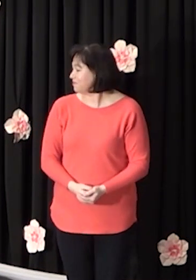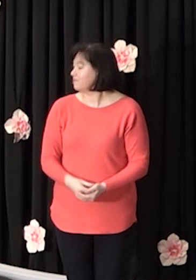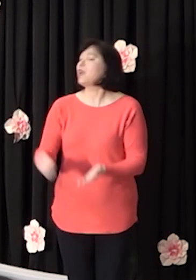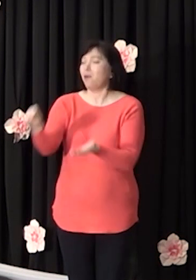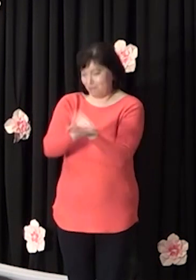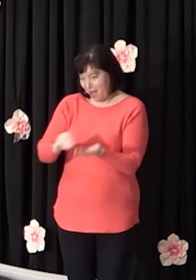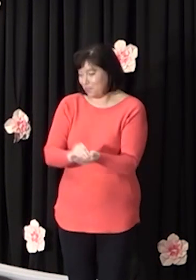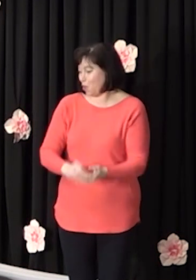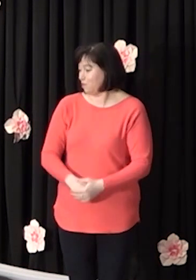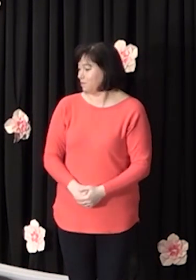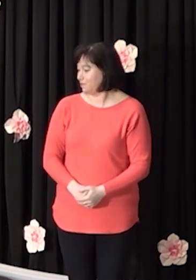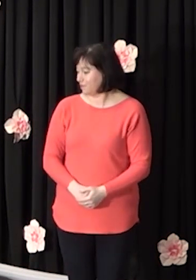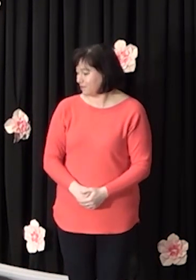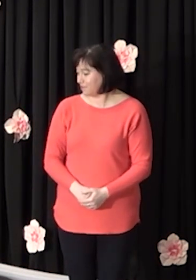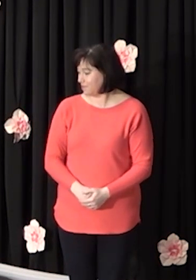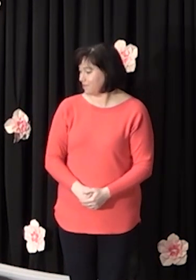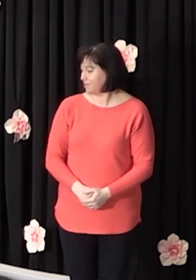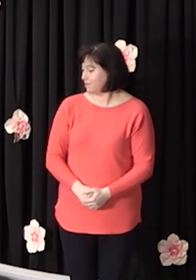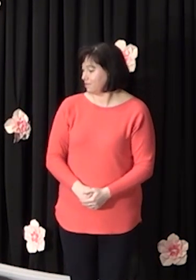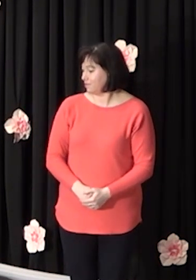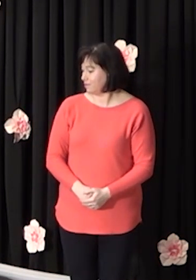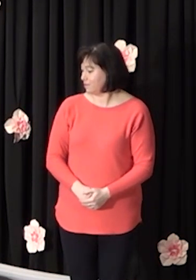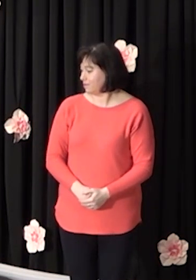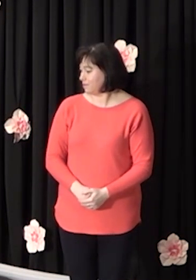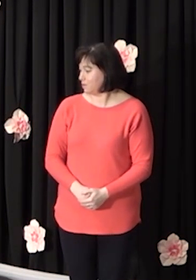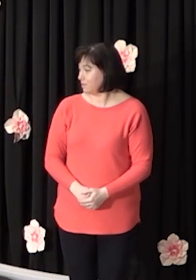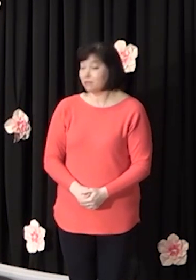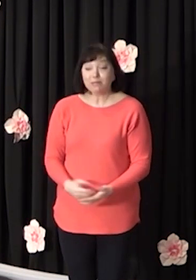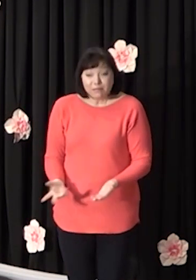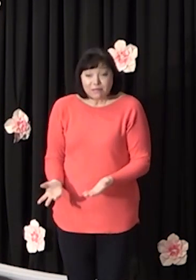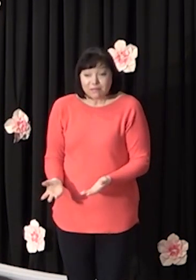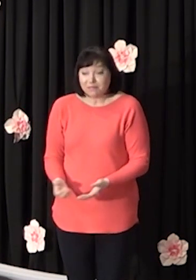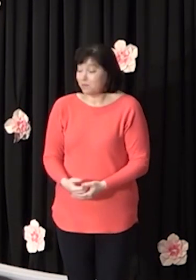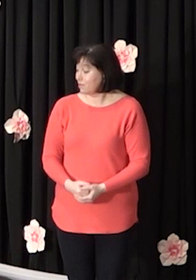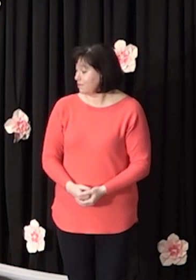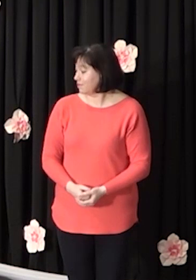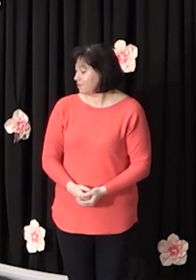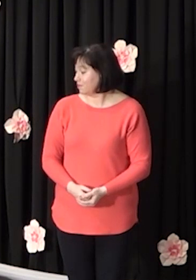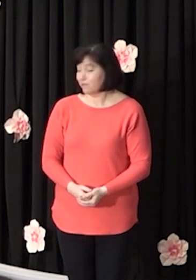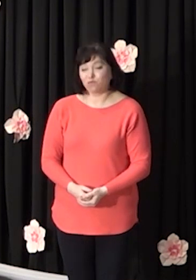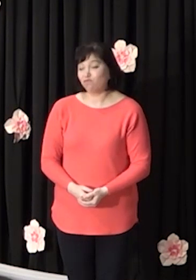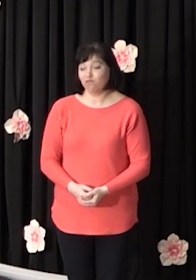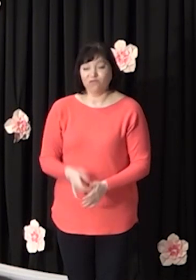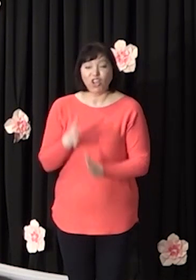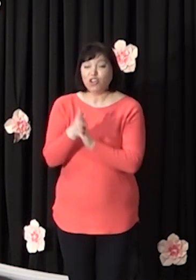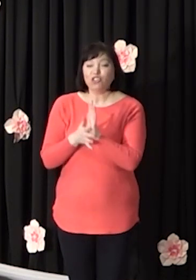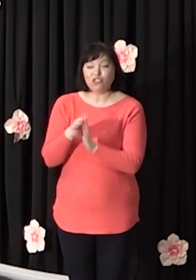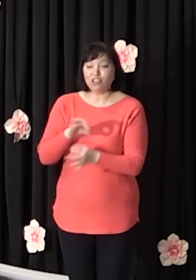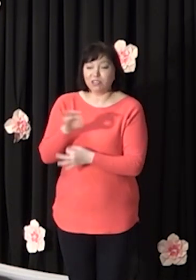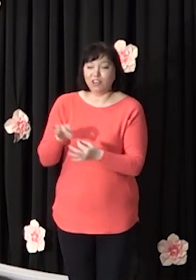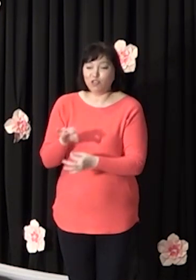повторю этот фокус. Стаканчик превращается в бутылку, бутылка превращается в стаканчик, делаю магический жест, и здесь появляется еще одна